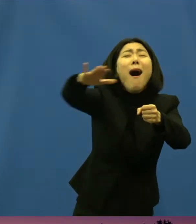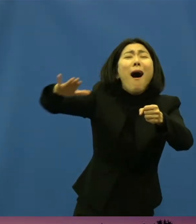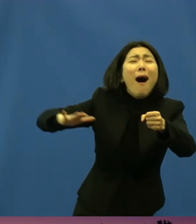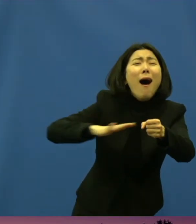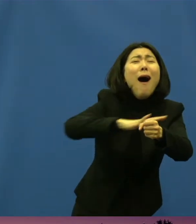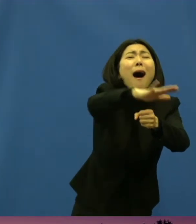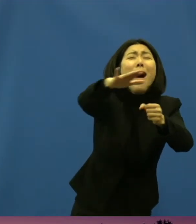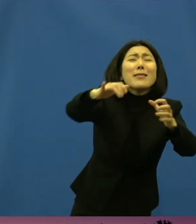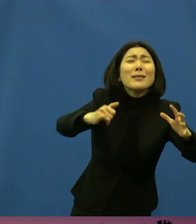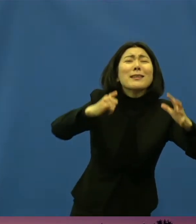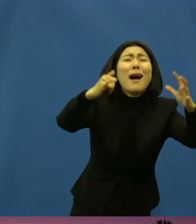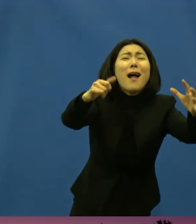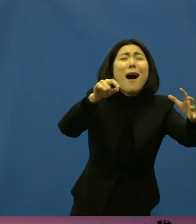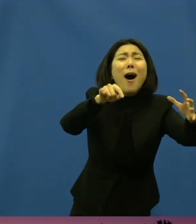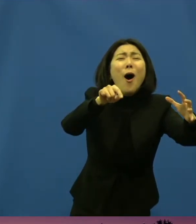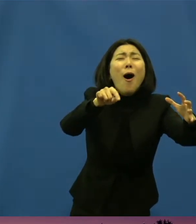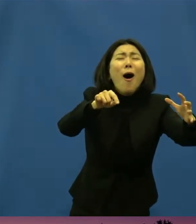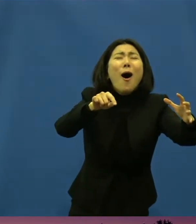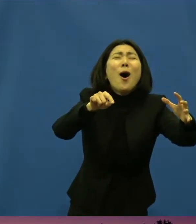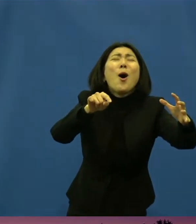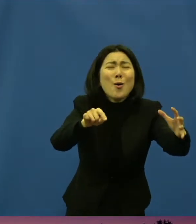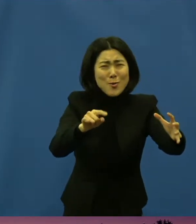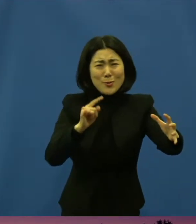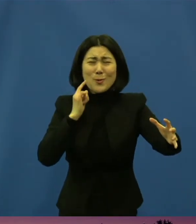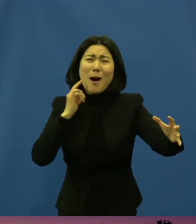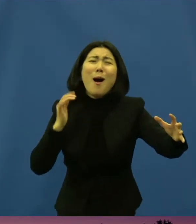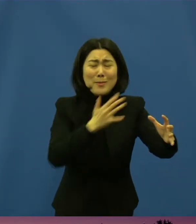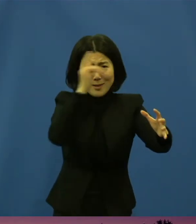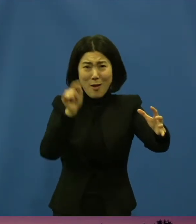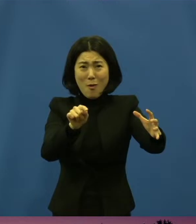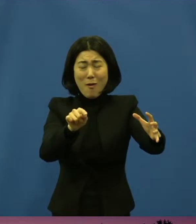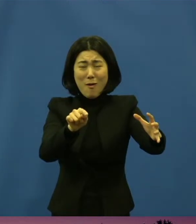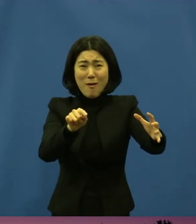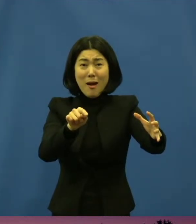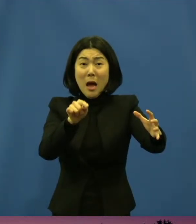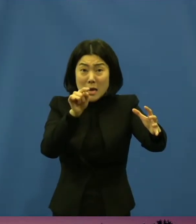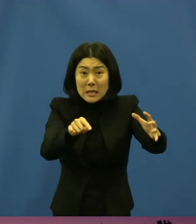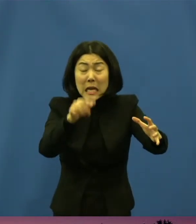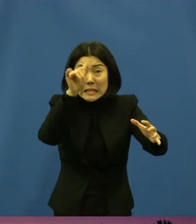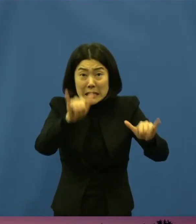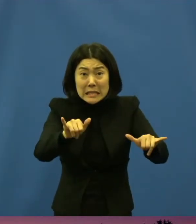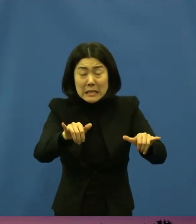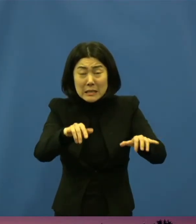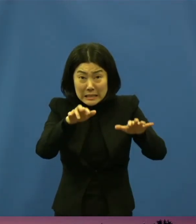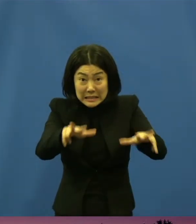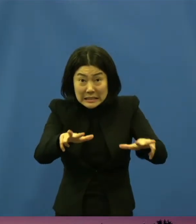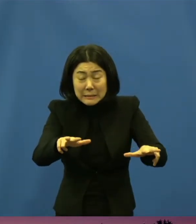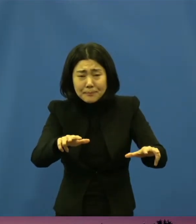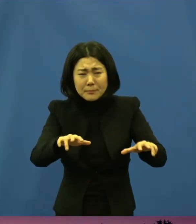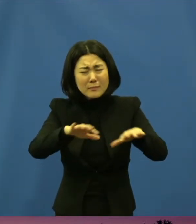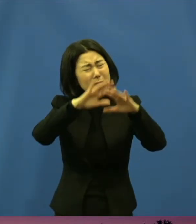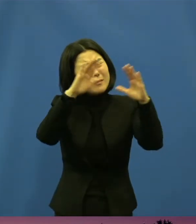울타리 안에서의 그 사랑, 그 원리와 법칙 안의 사랑은 정말 기가 막힌 거거든요.